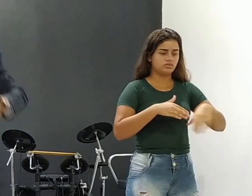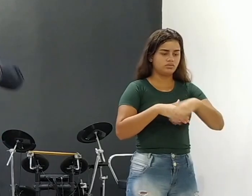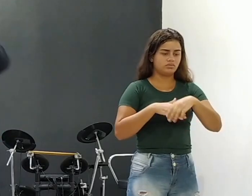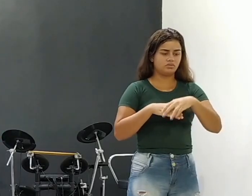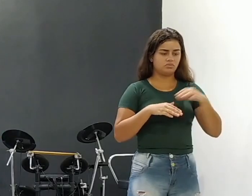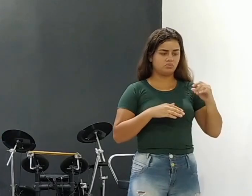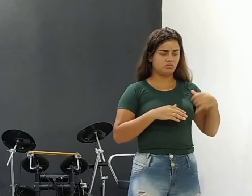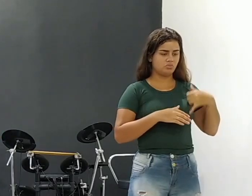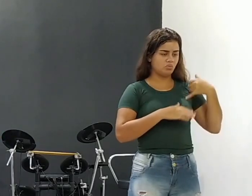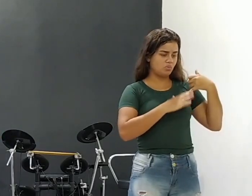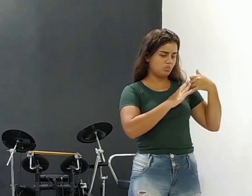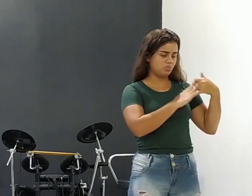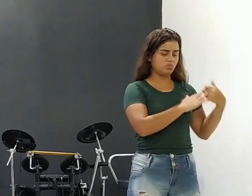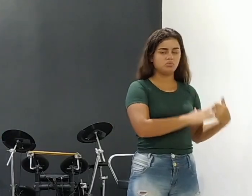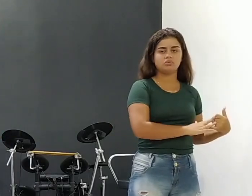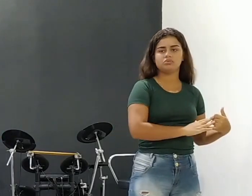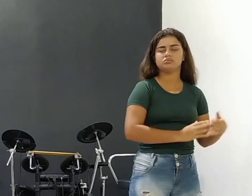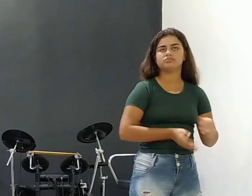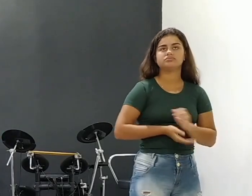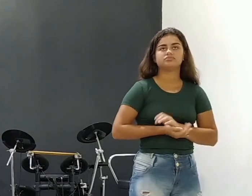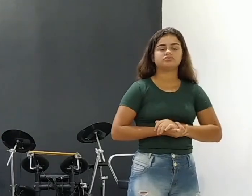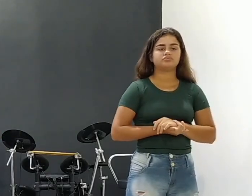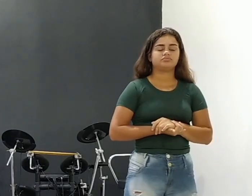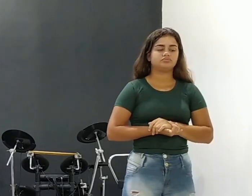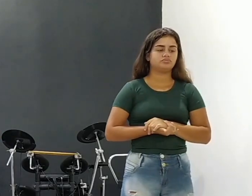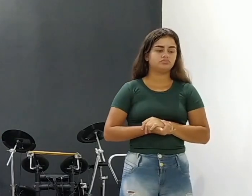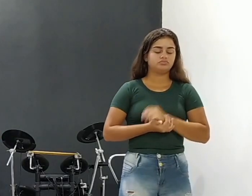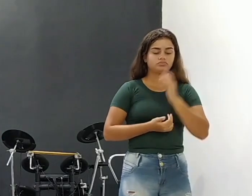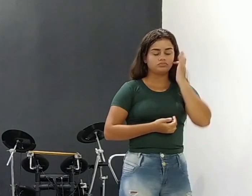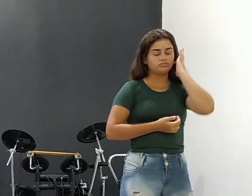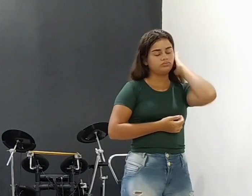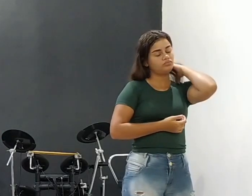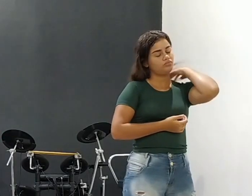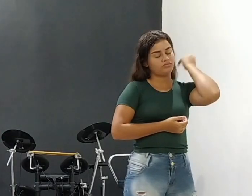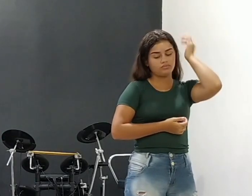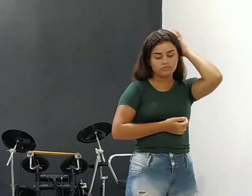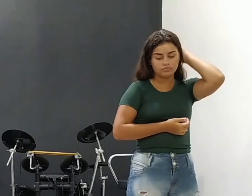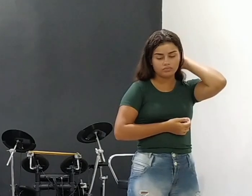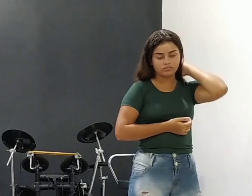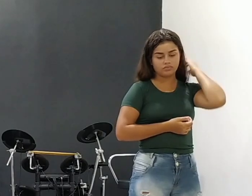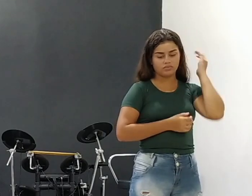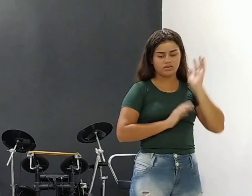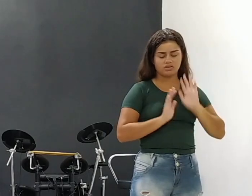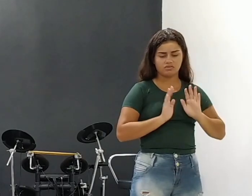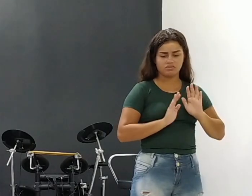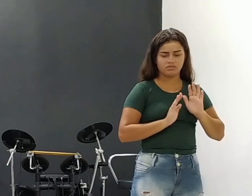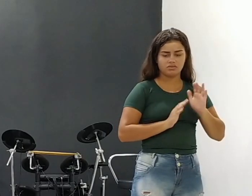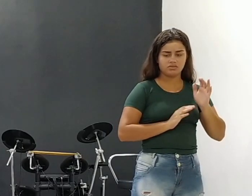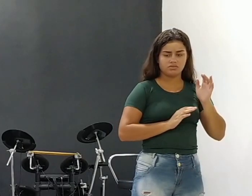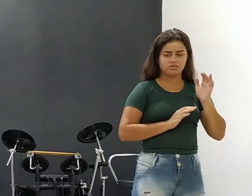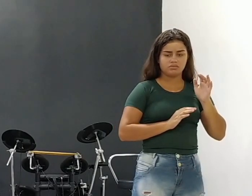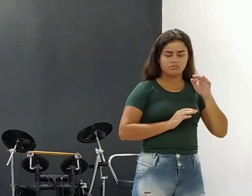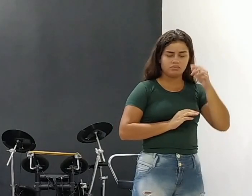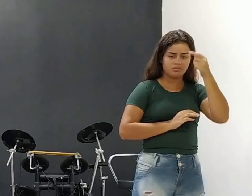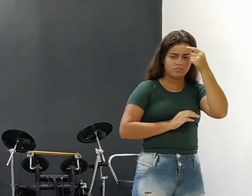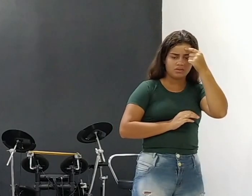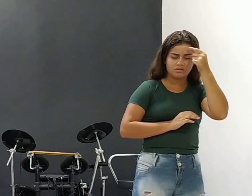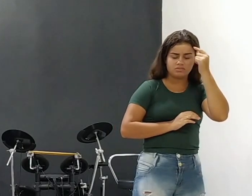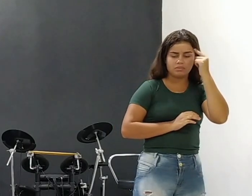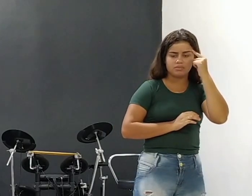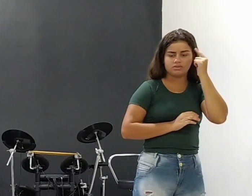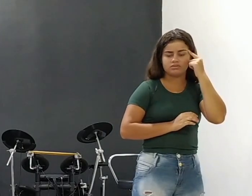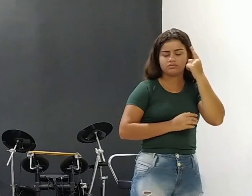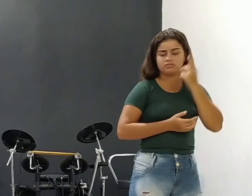incredulidade, tira a sandália disso, a sandália daquilo. E a gente às vezes para pensar, e a gente até às vezes fala isso, né, pastor?